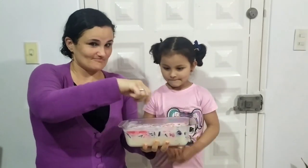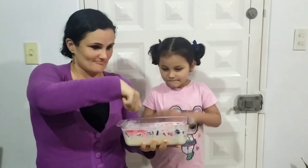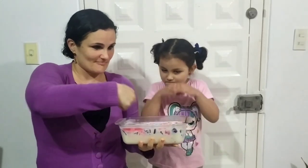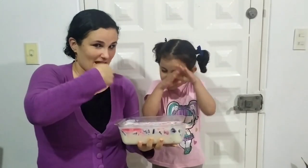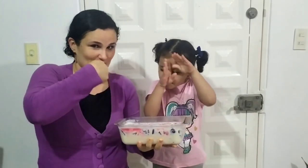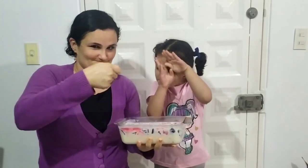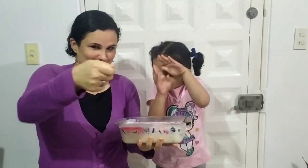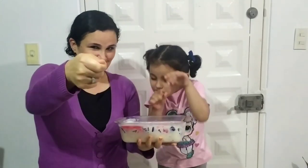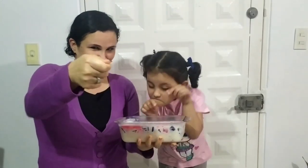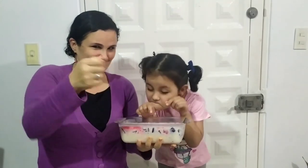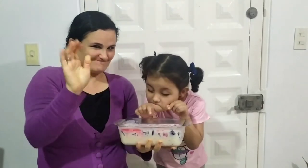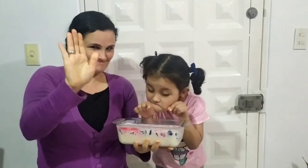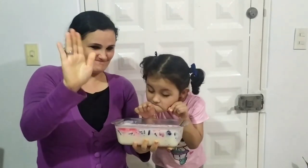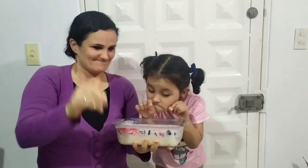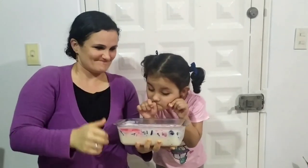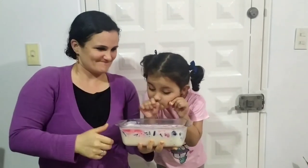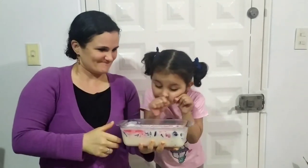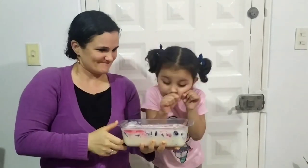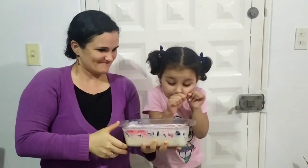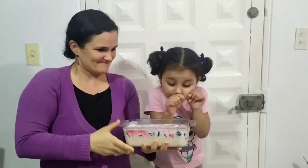¿Por qué no me la dan ya?